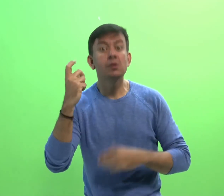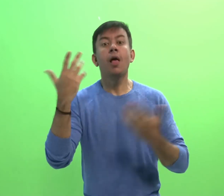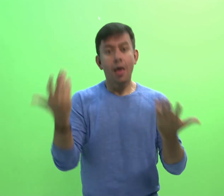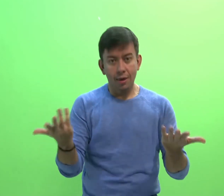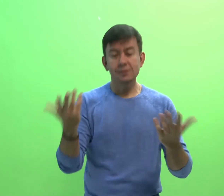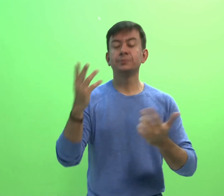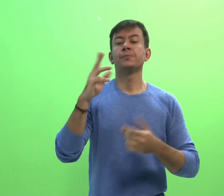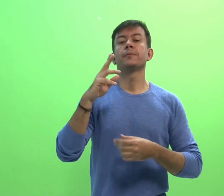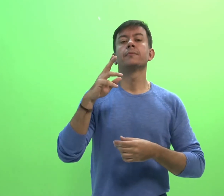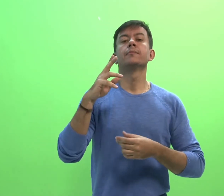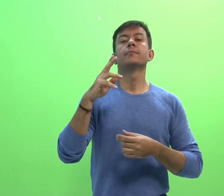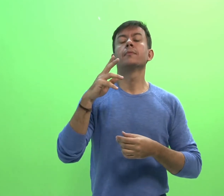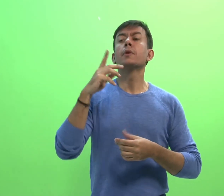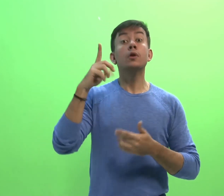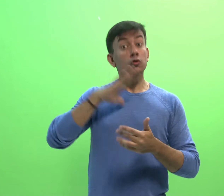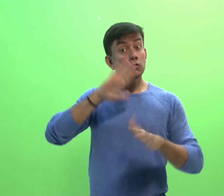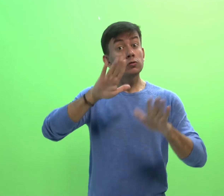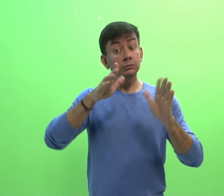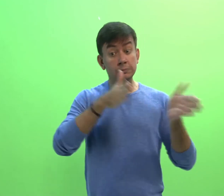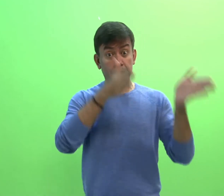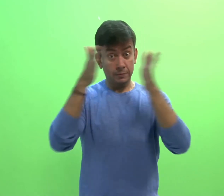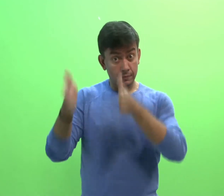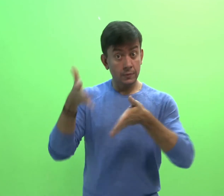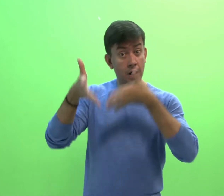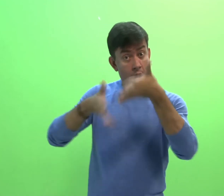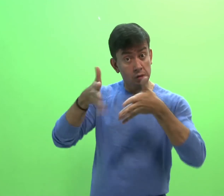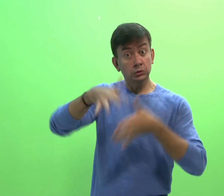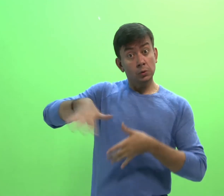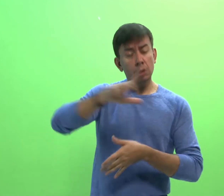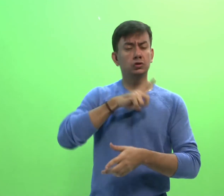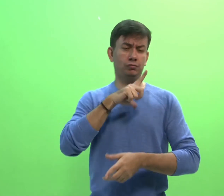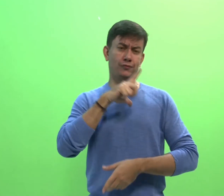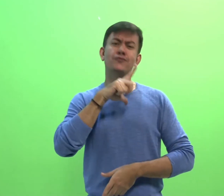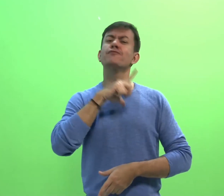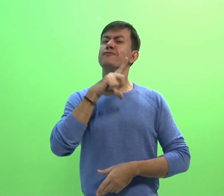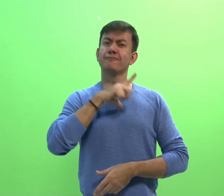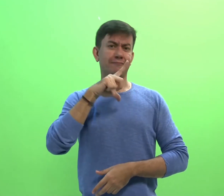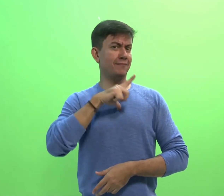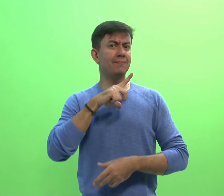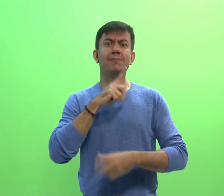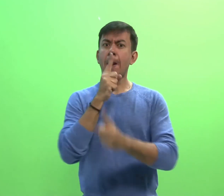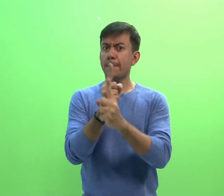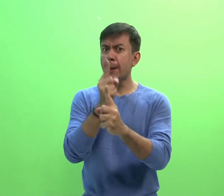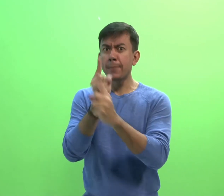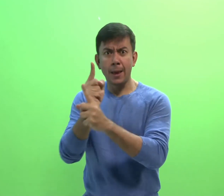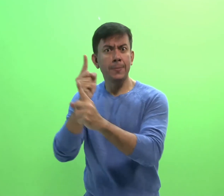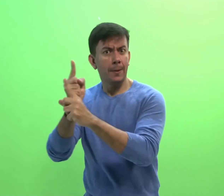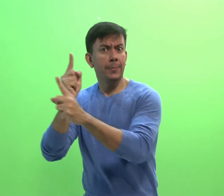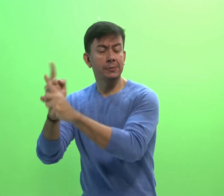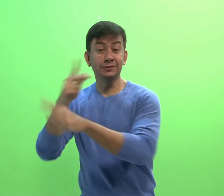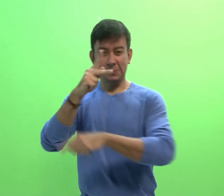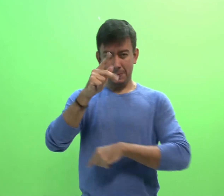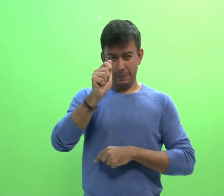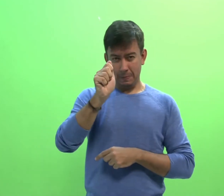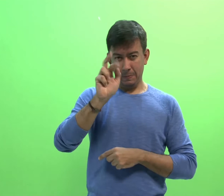Vejam, o que as difere vai ser somente o som. E na língua de sinais também